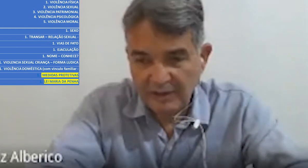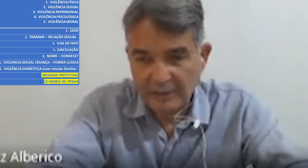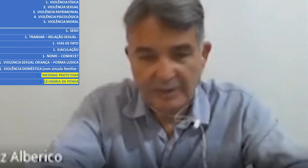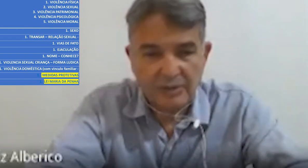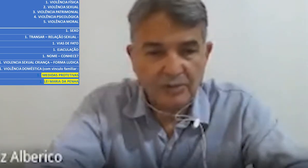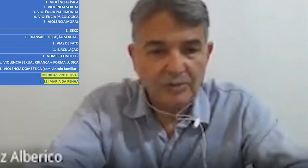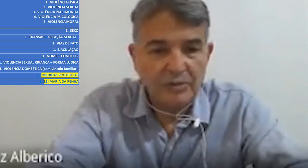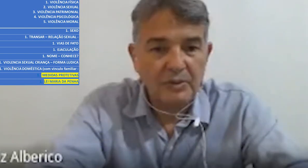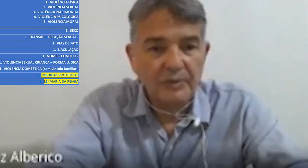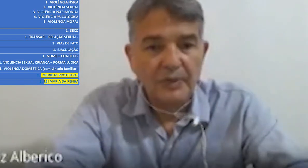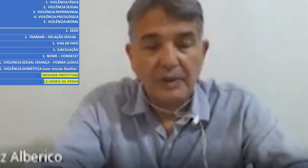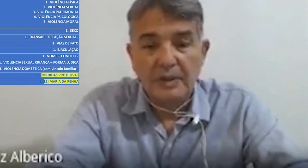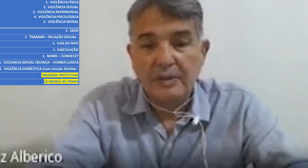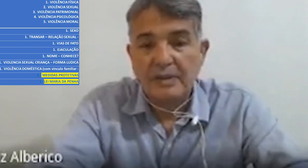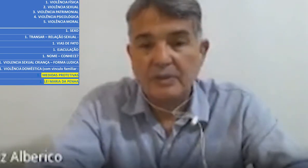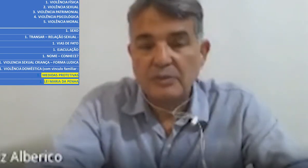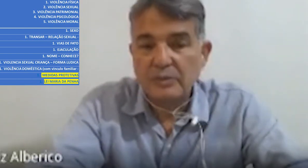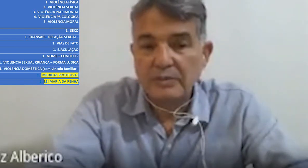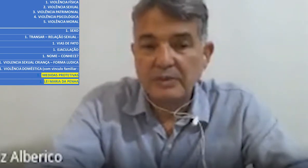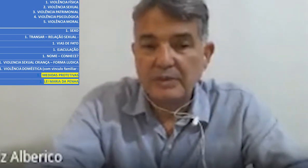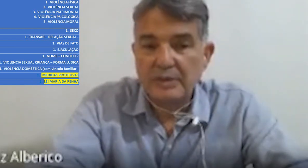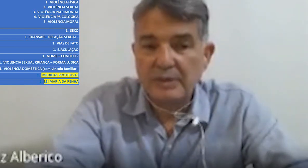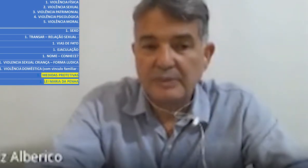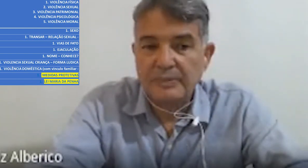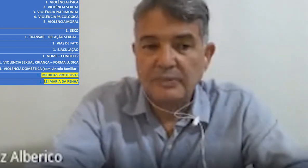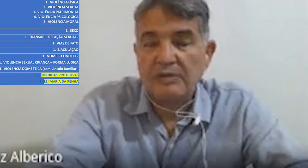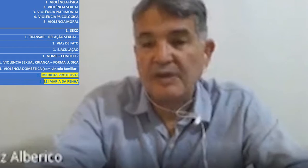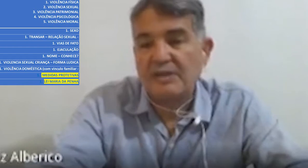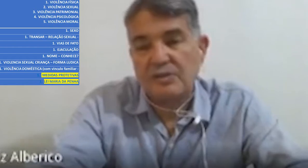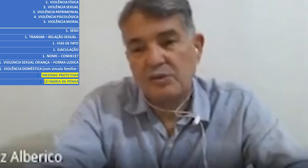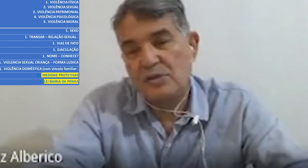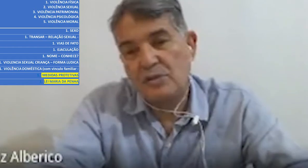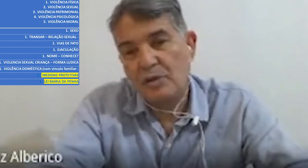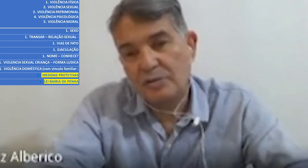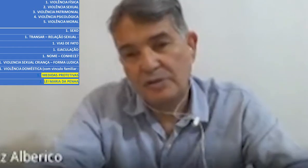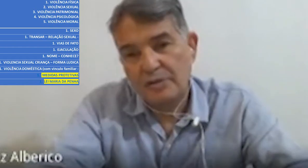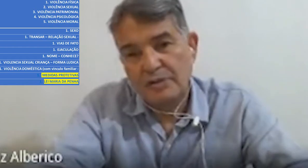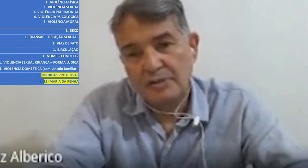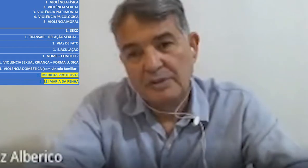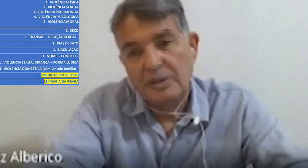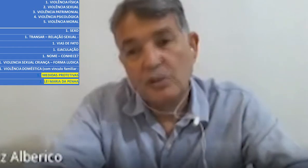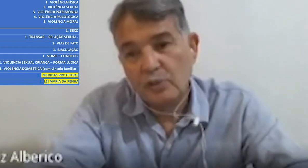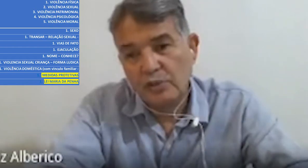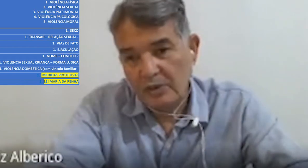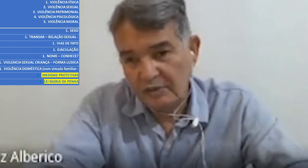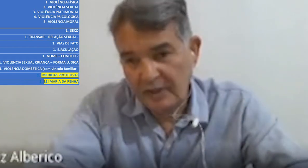saber disso. Então, quem faz isso são os psicólogos, que usam, que fazem,